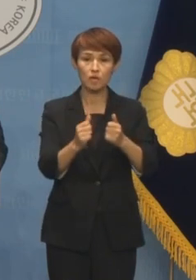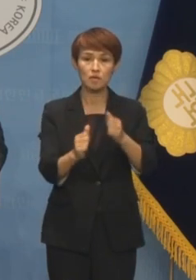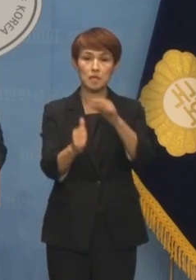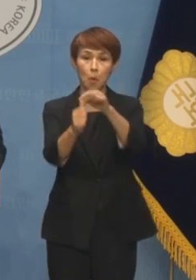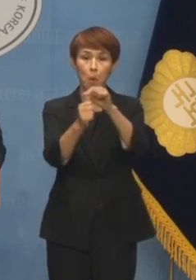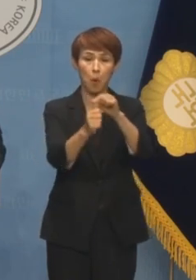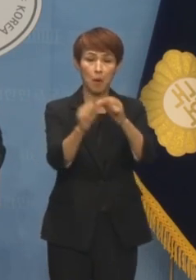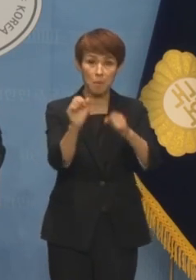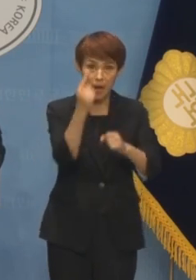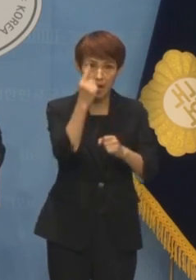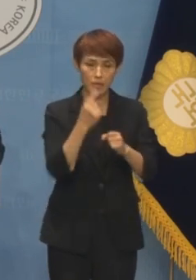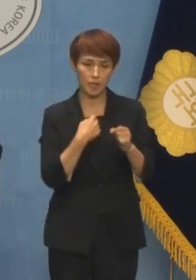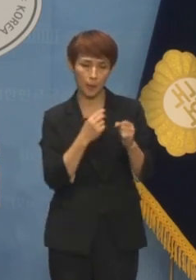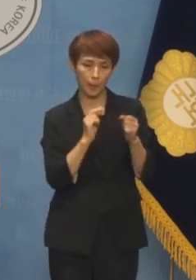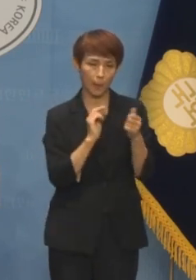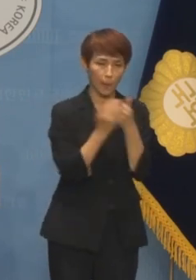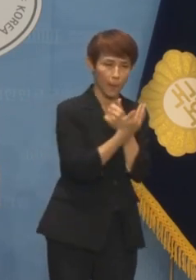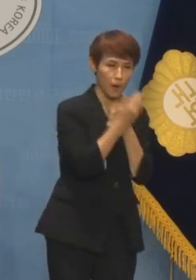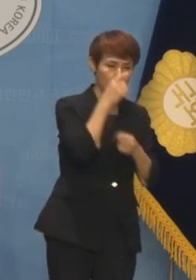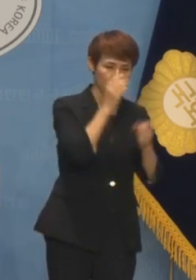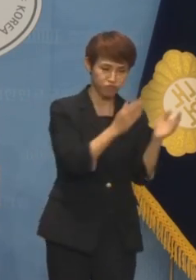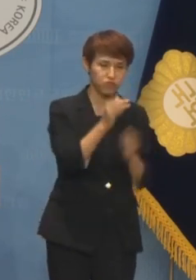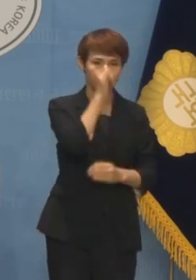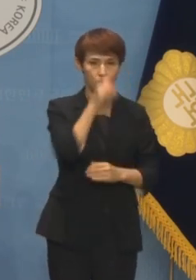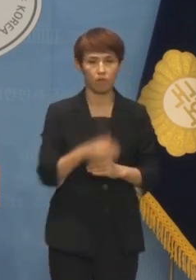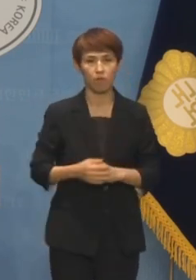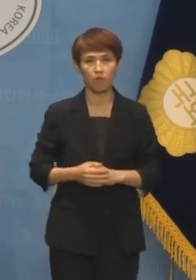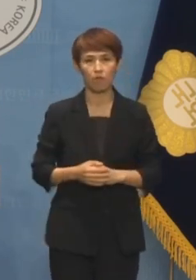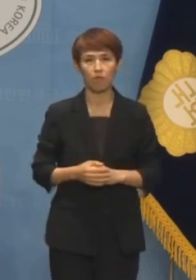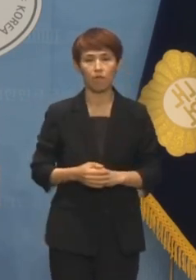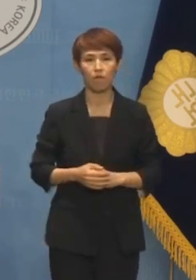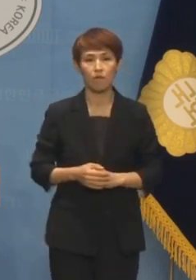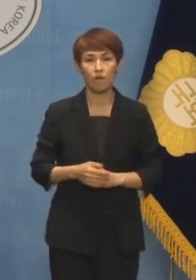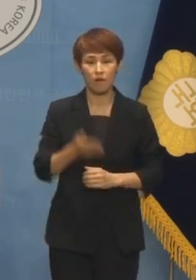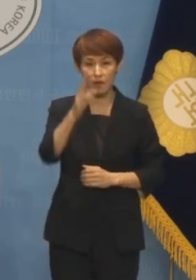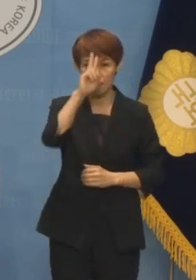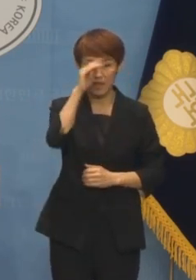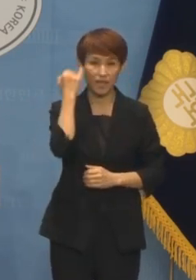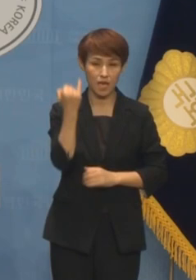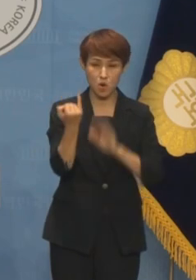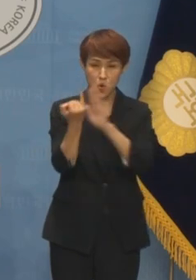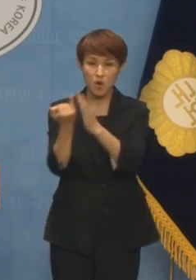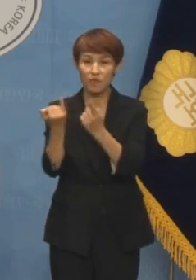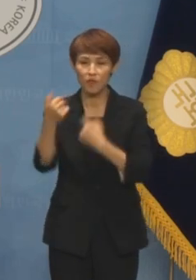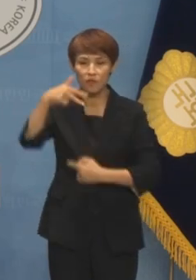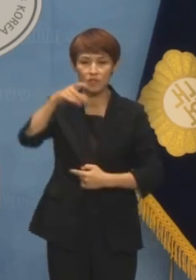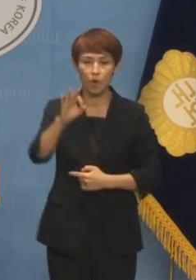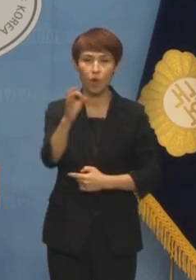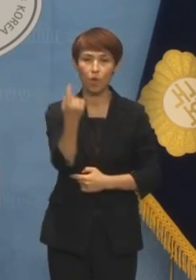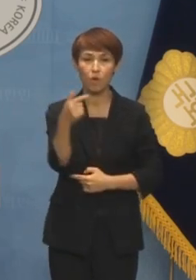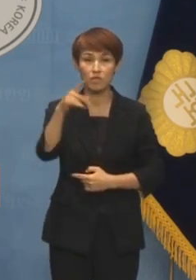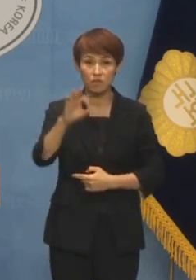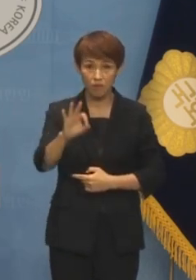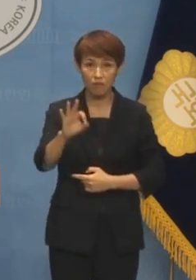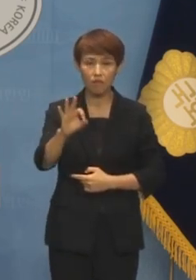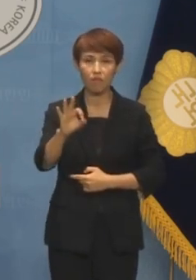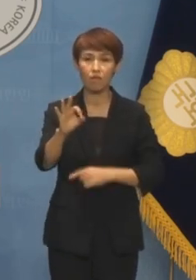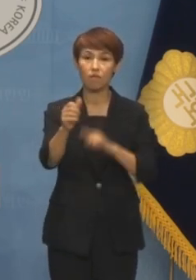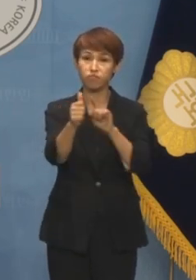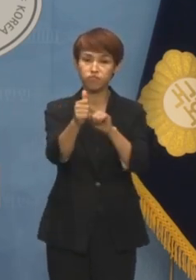구축하고 있습니다. 이번에는 박근혜 문고리 3인방으로 불리던 정호성 전 청와대